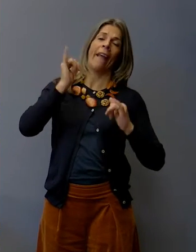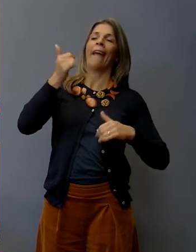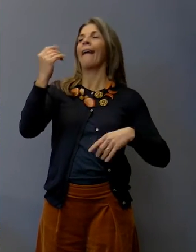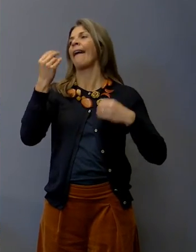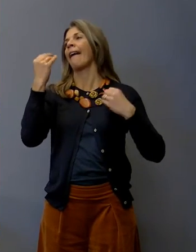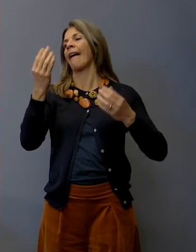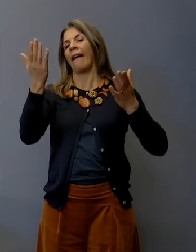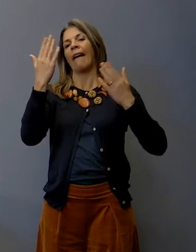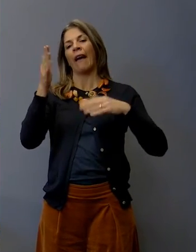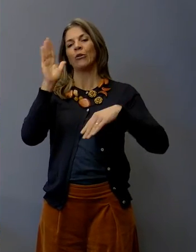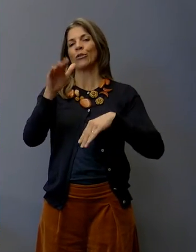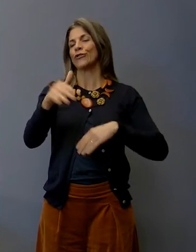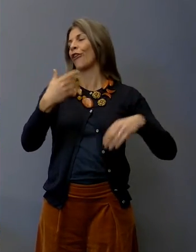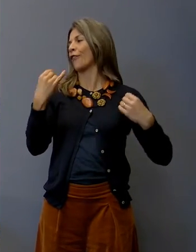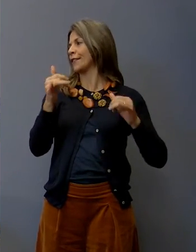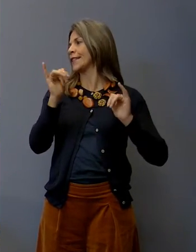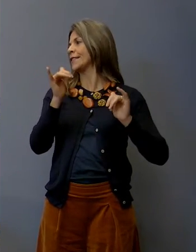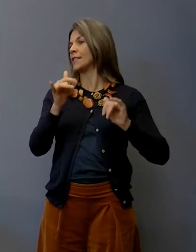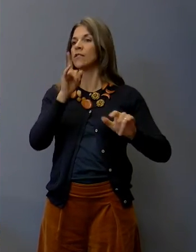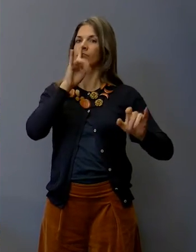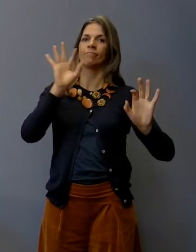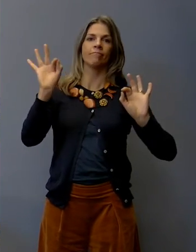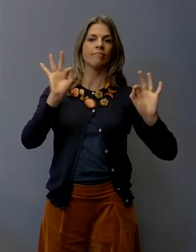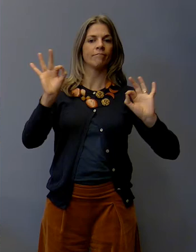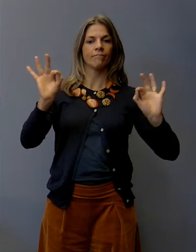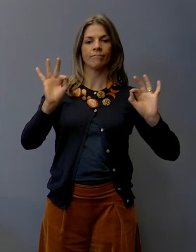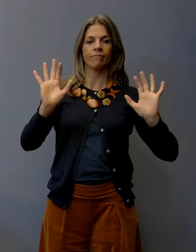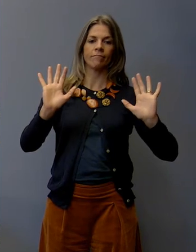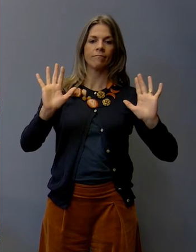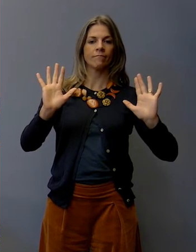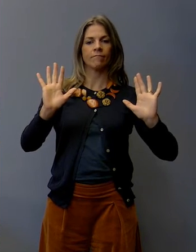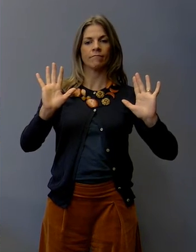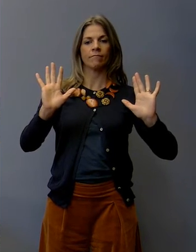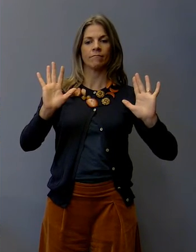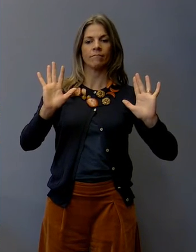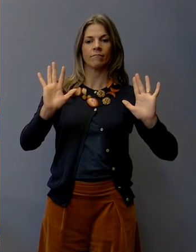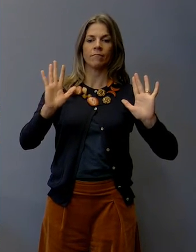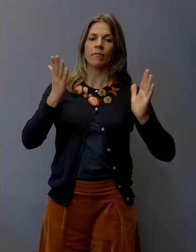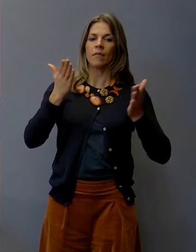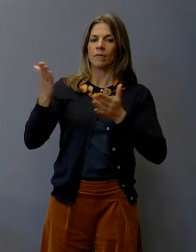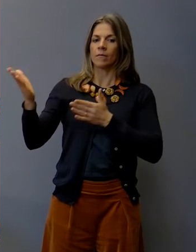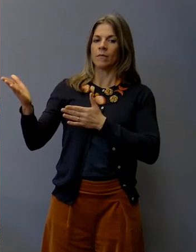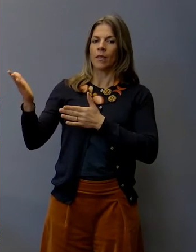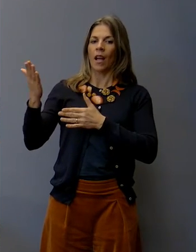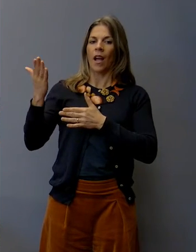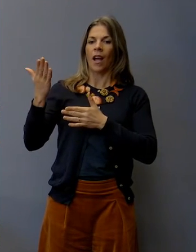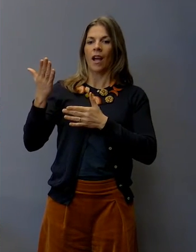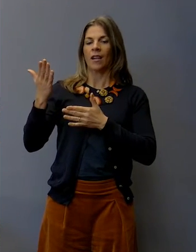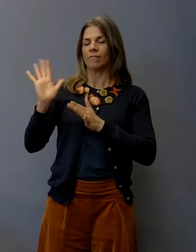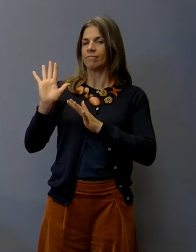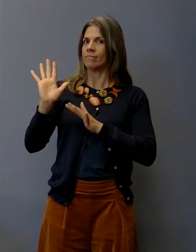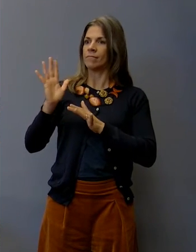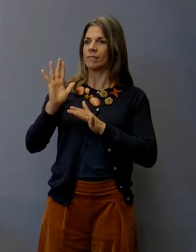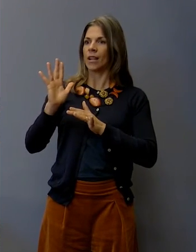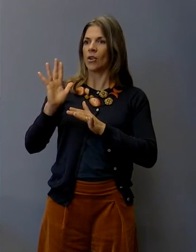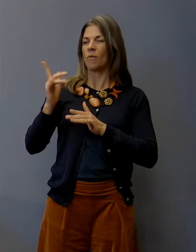per cortesia fate fa natural molara l'intervento prego essi se non lo fanno formulare ma il